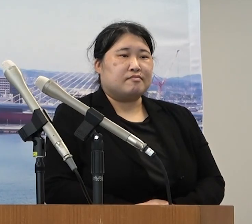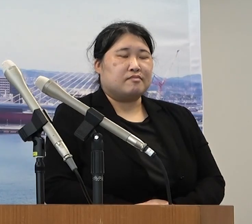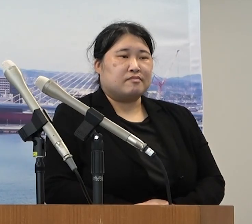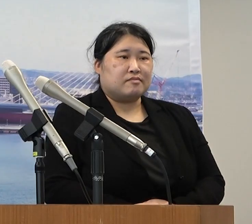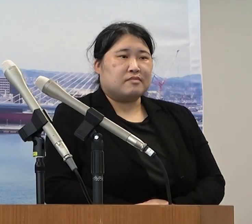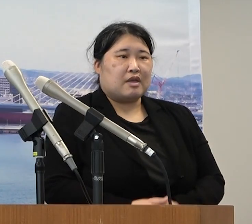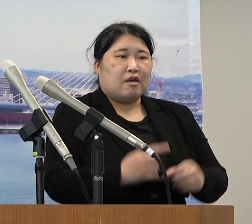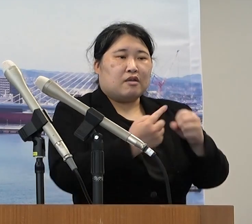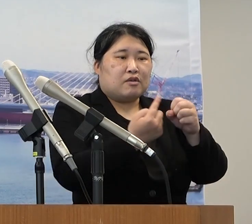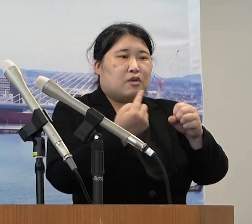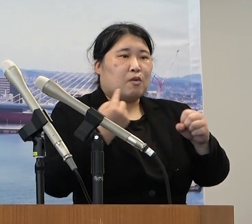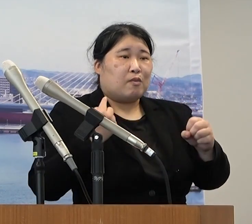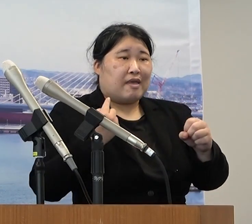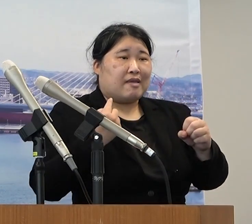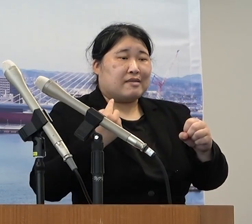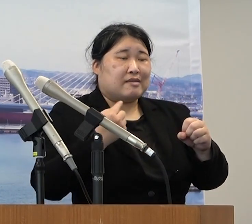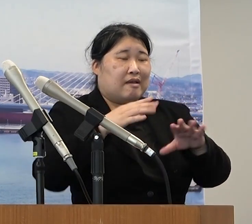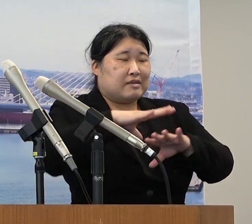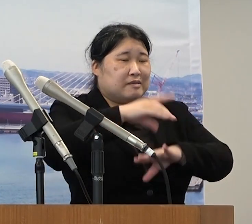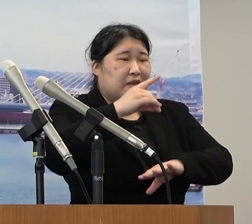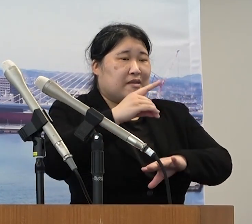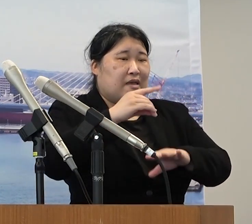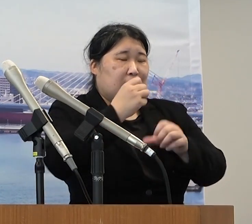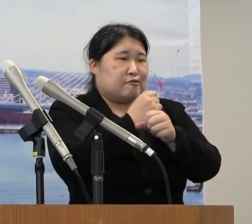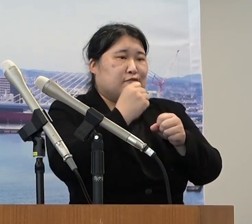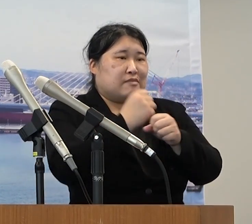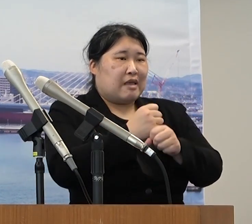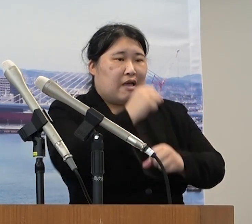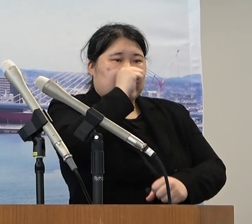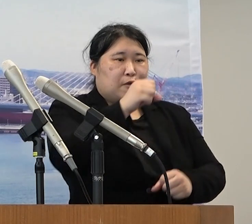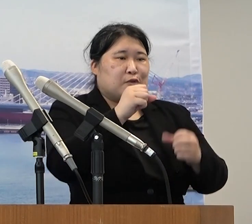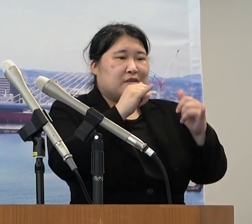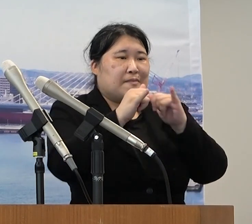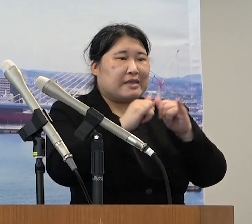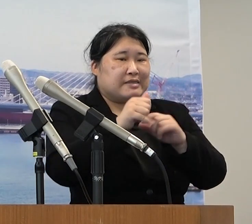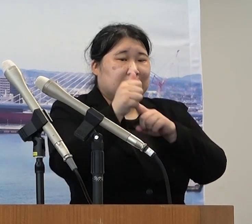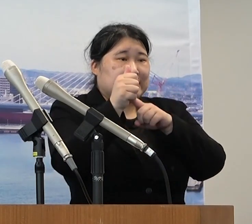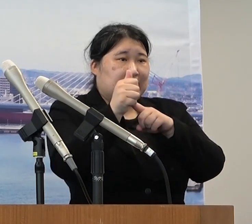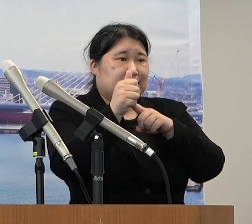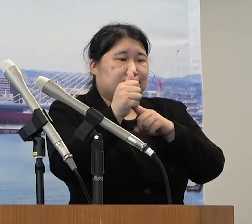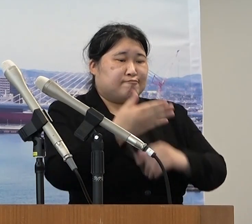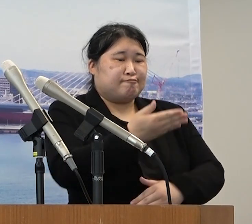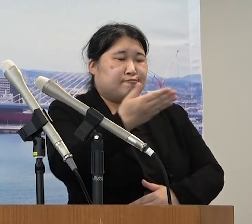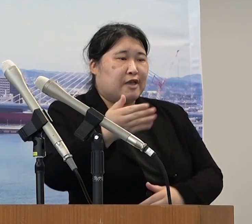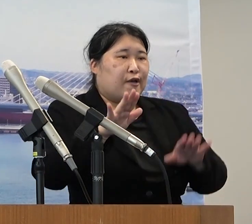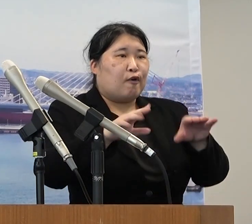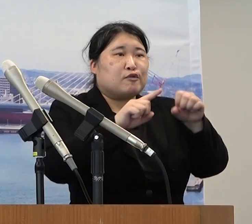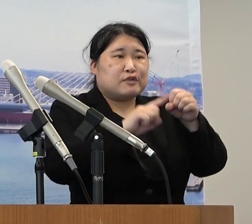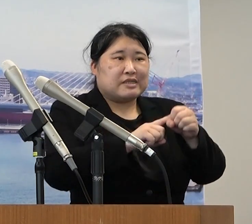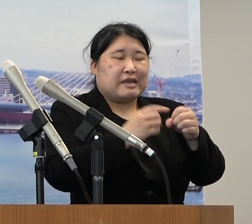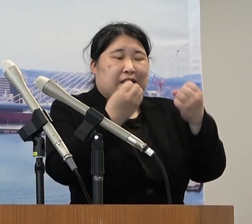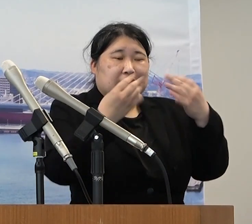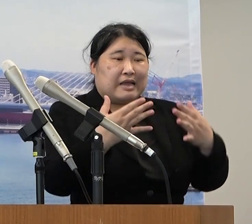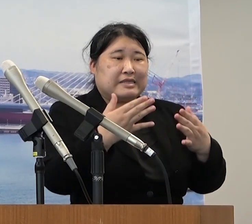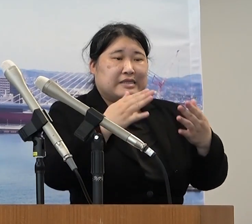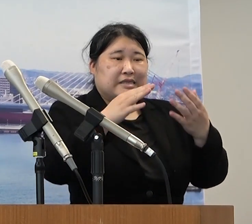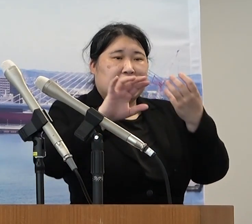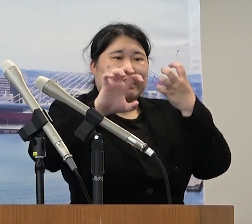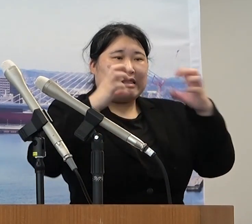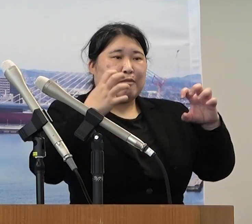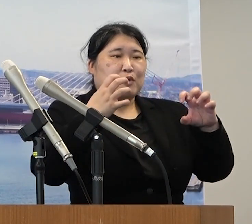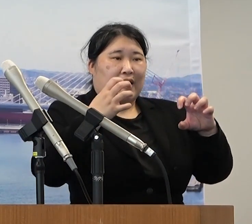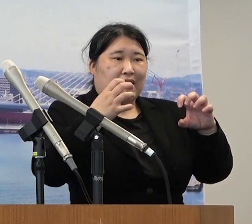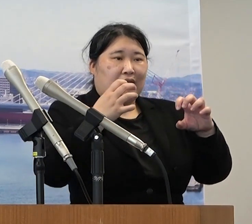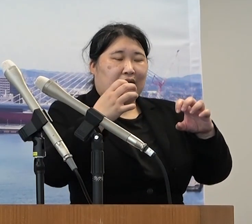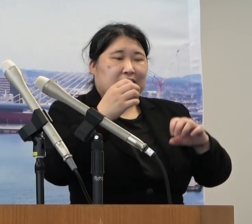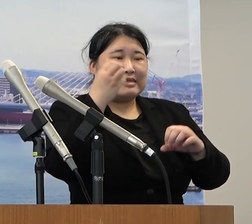また昨年デビューいたしました吉町祐希さんに続きまして、今年は3名の新人ねぶた師、